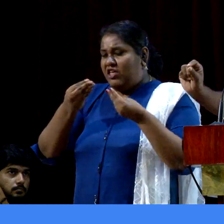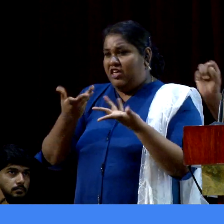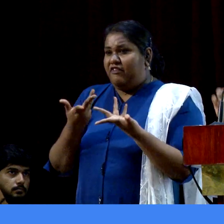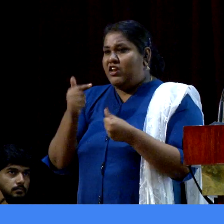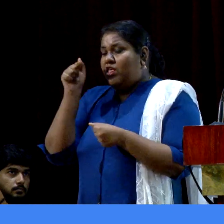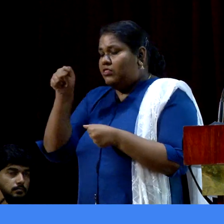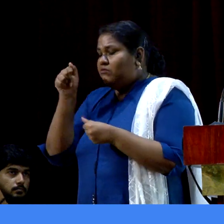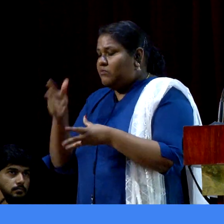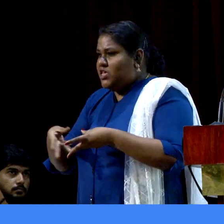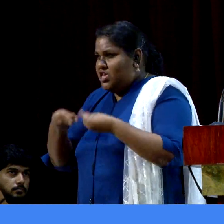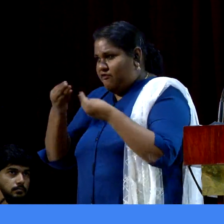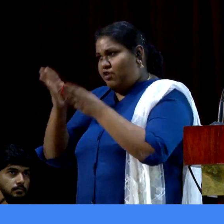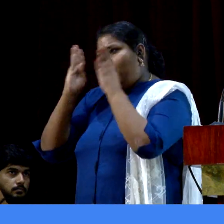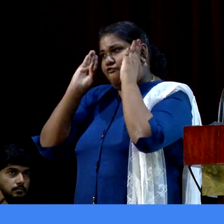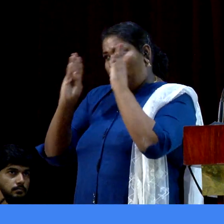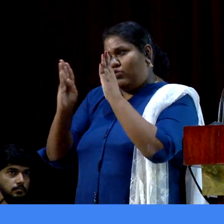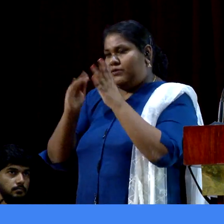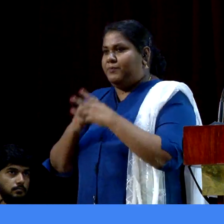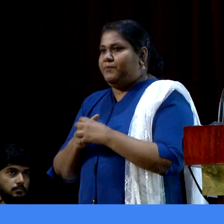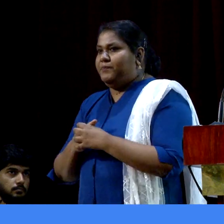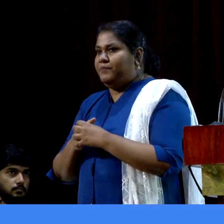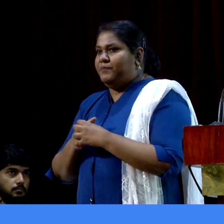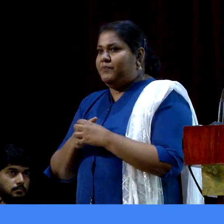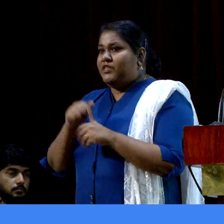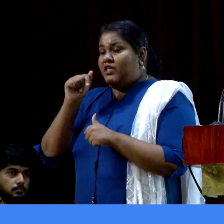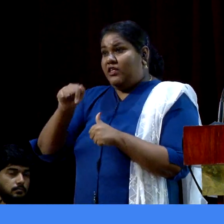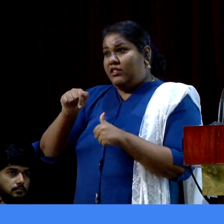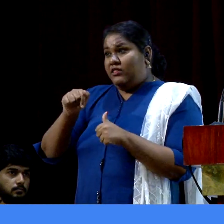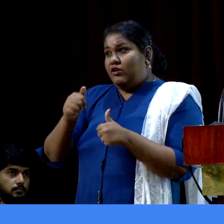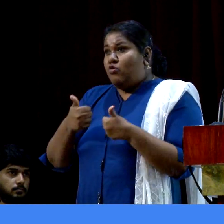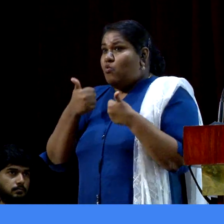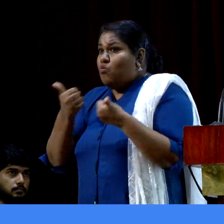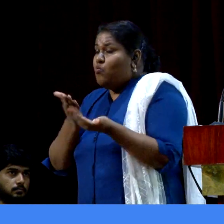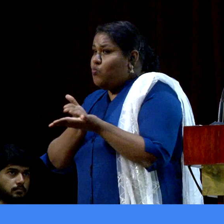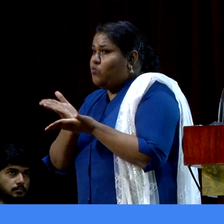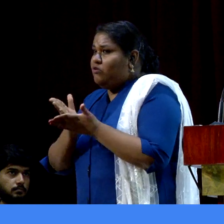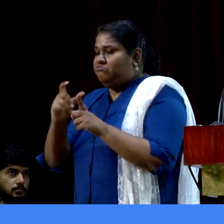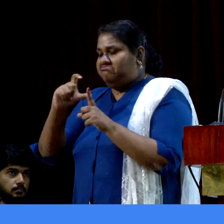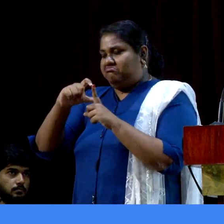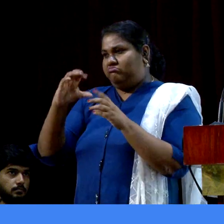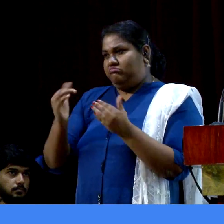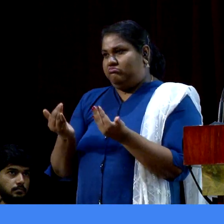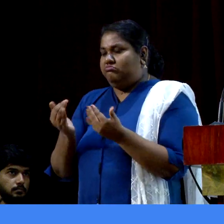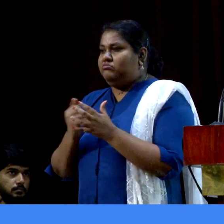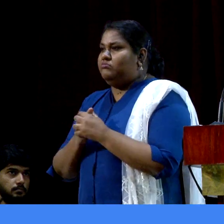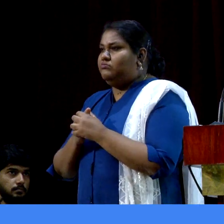உணவு தான் உண்ண வேண்டும், அதை கூட கையேந்தி தான் பெற்று உண்ண வேண்டும்.